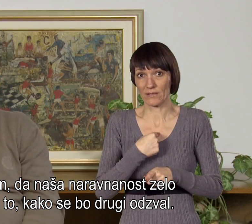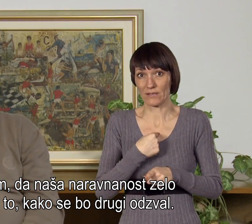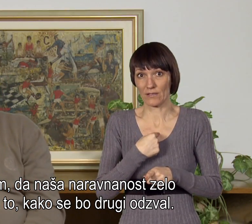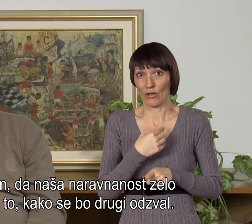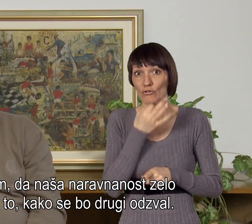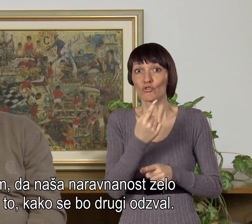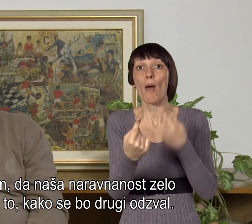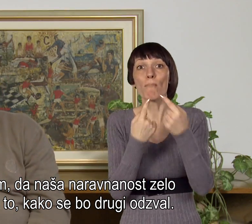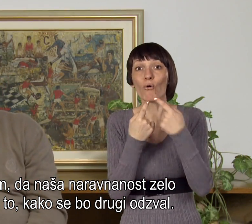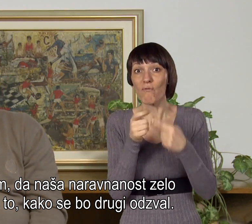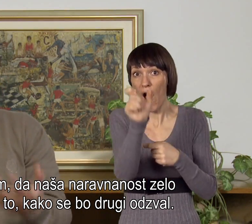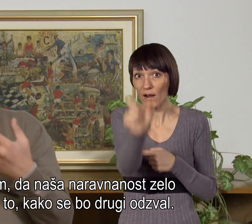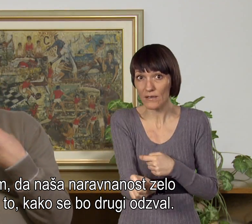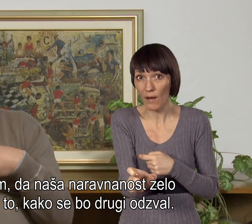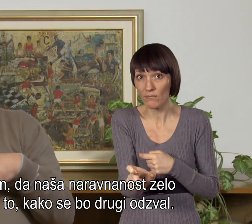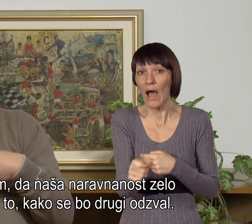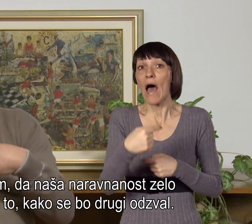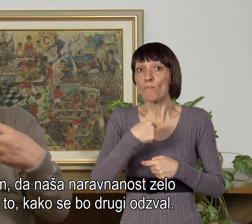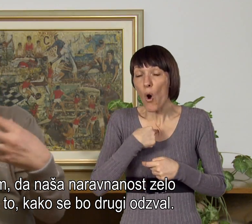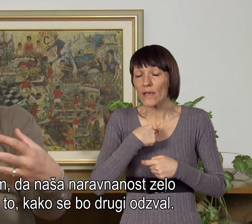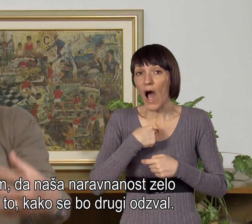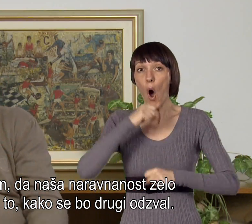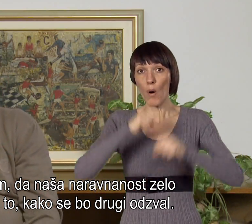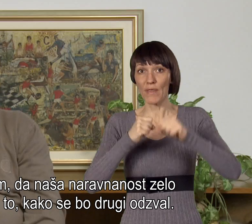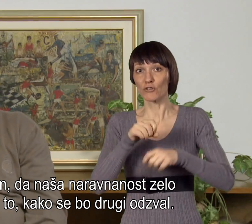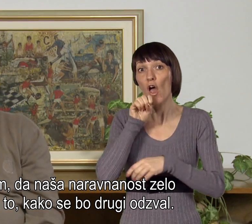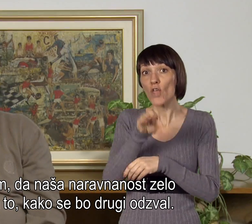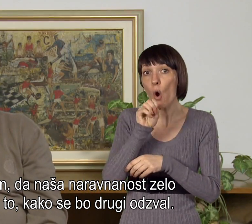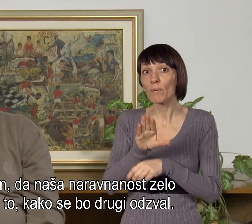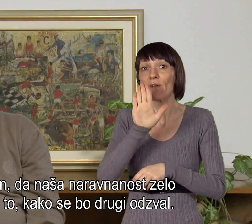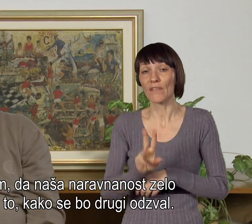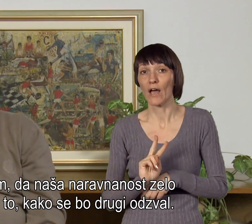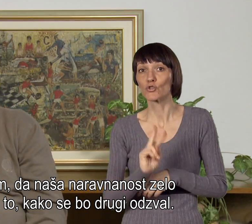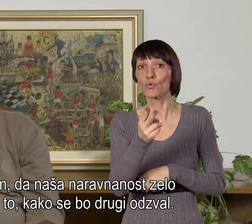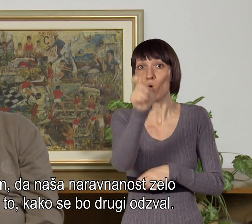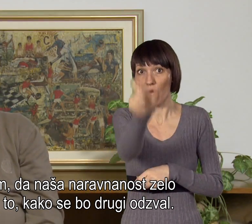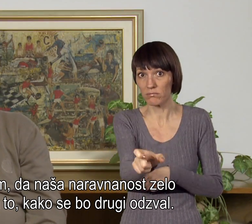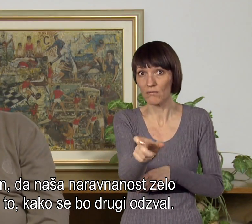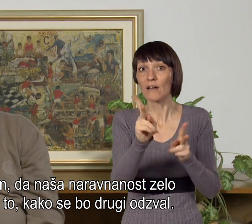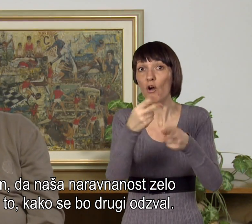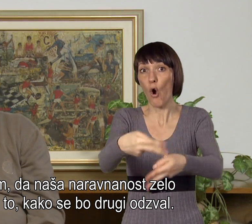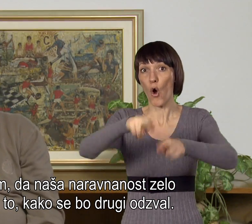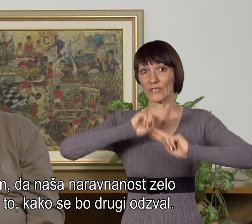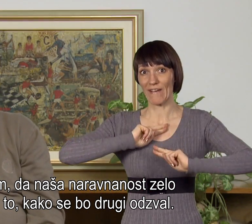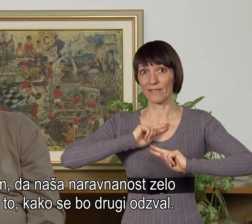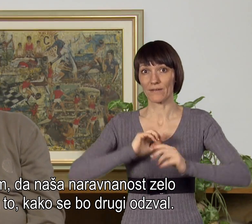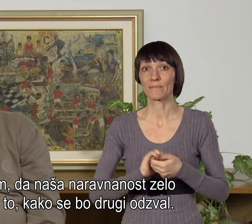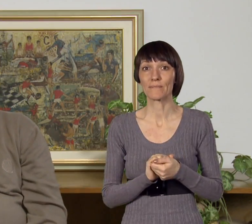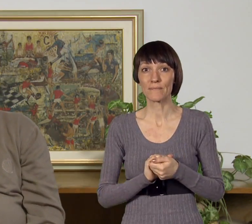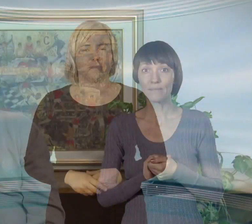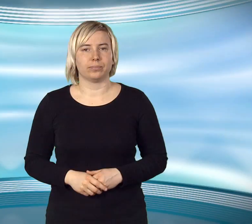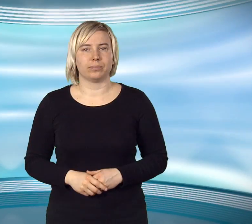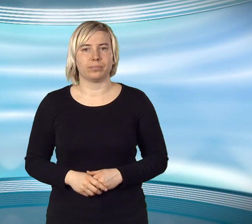drugimi pogovarjamo. Verjamem, da naša naravnanost do drugega zelo vpliva na to, kako se bo drug človek odzval.